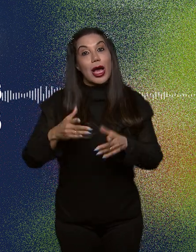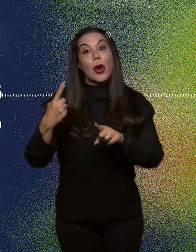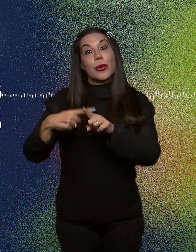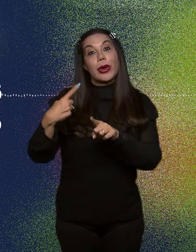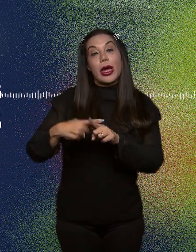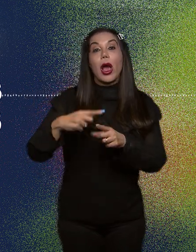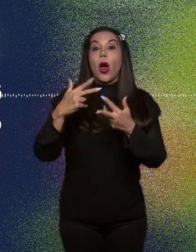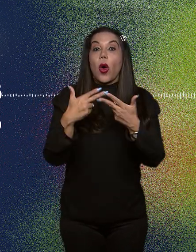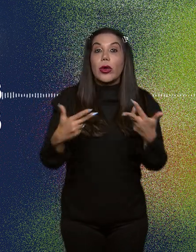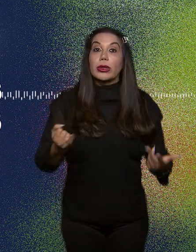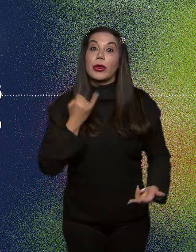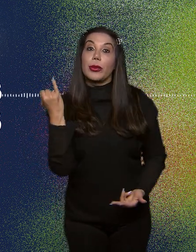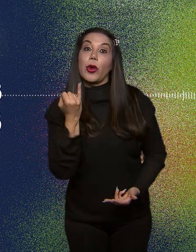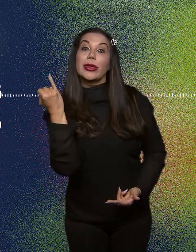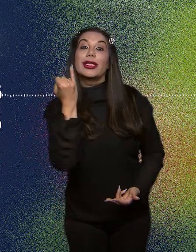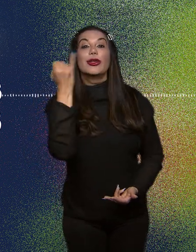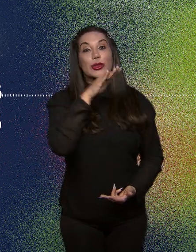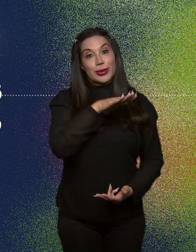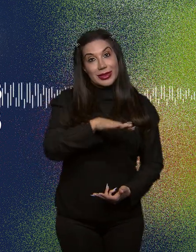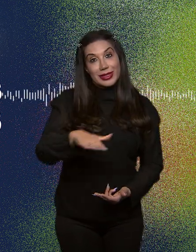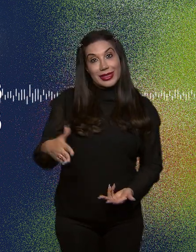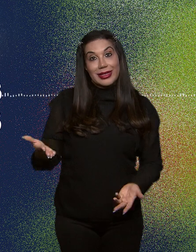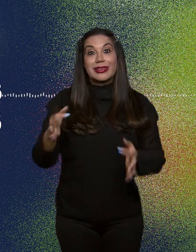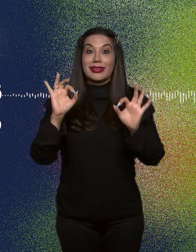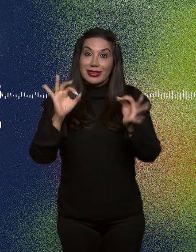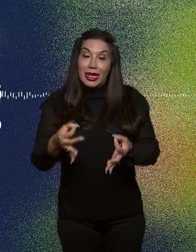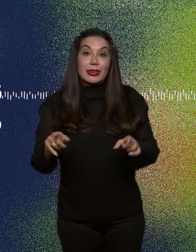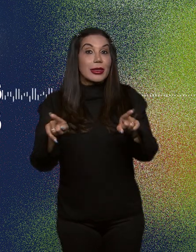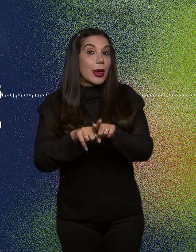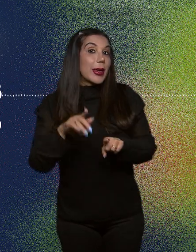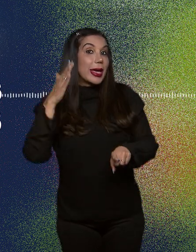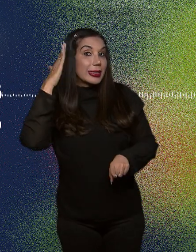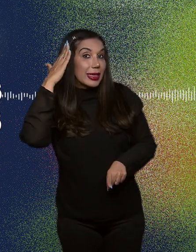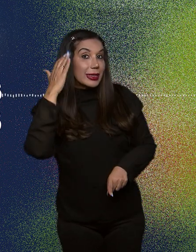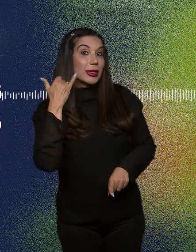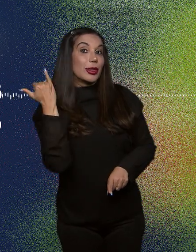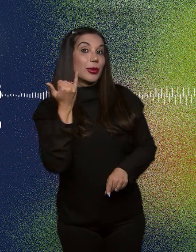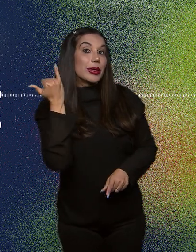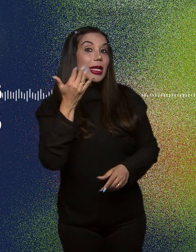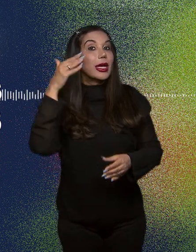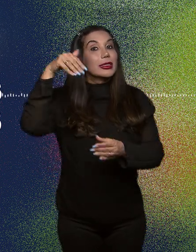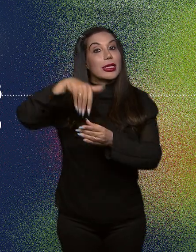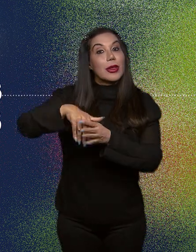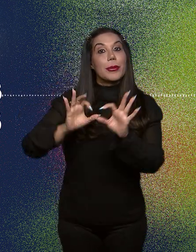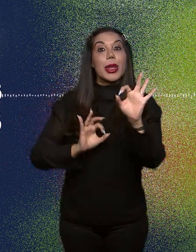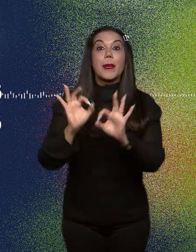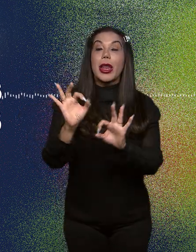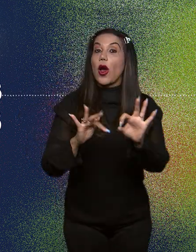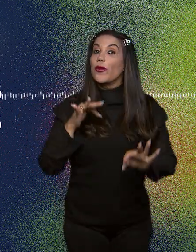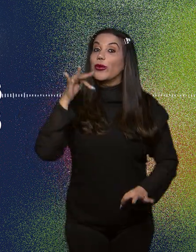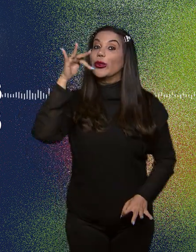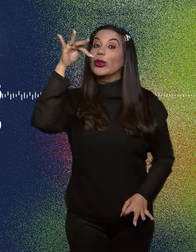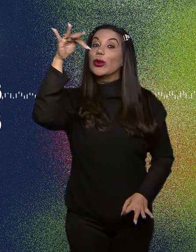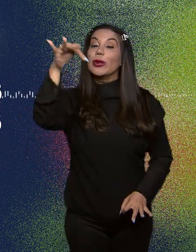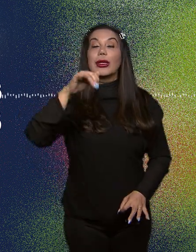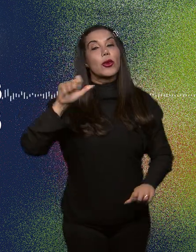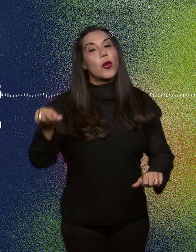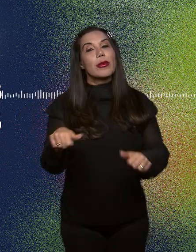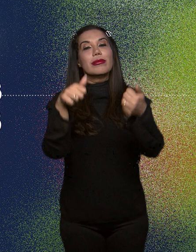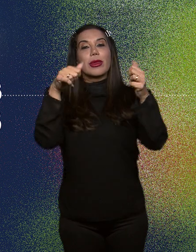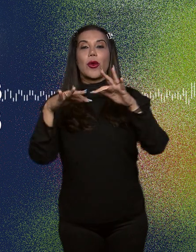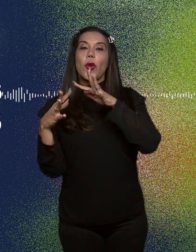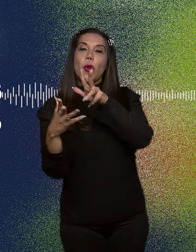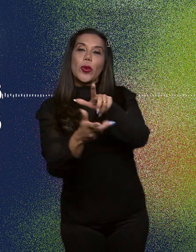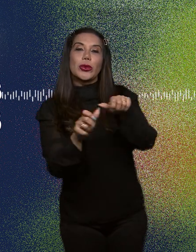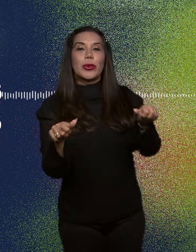muitas coisas importam para as crianças, né? Também é importante entender das eleições para se preparar para o futuro, né? E construir um mundo